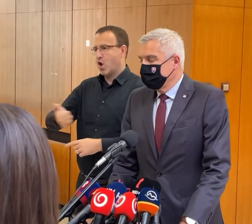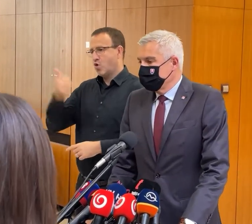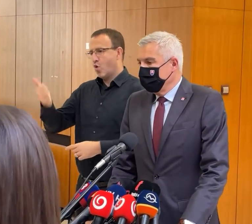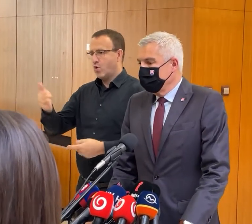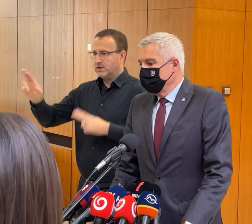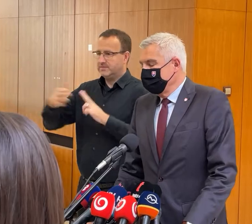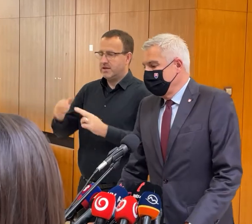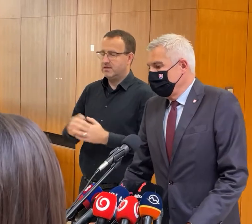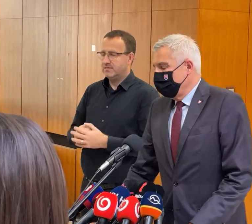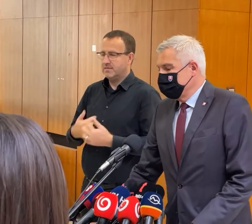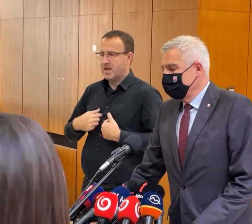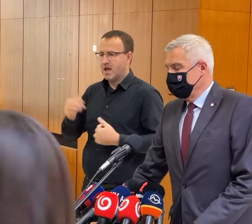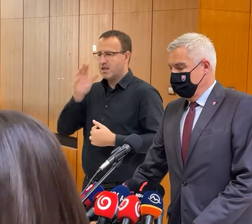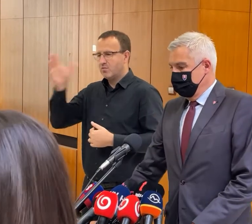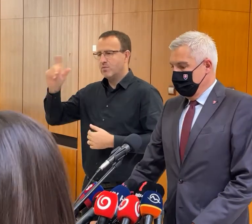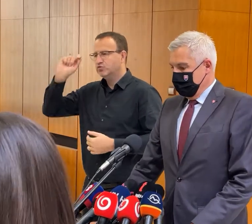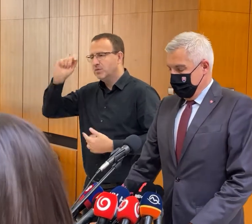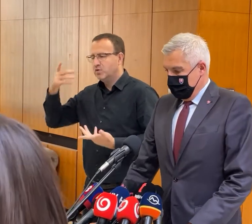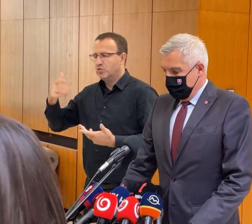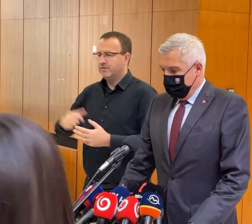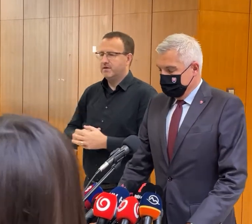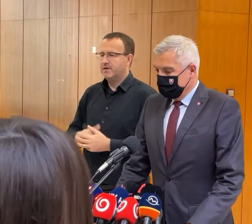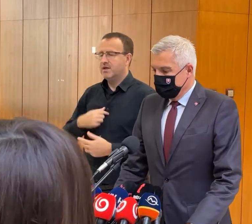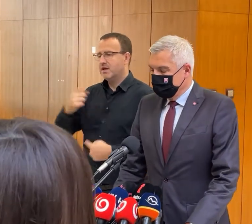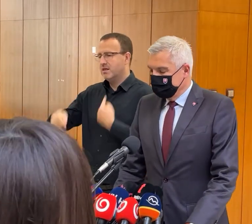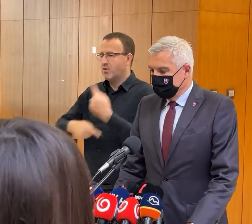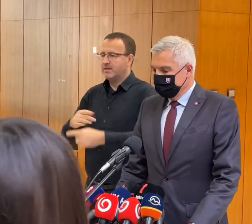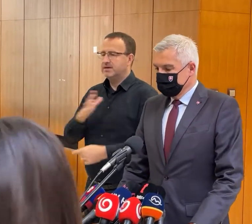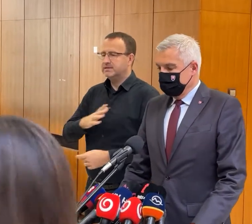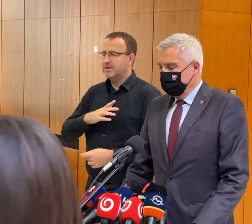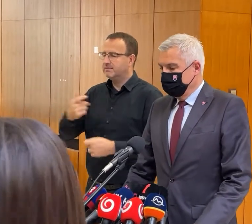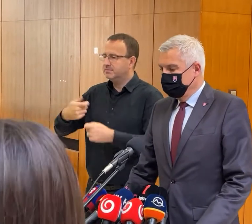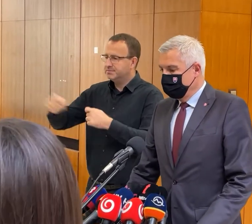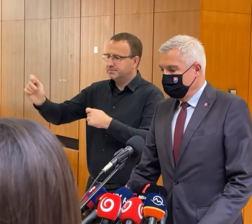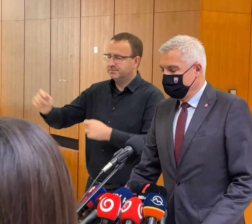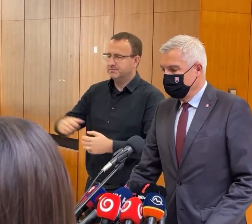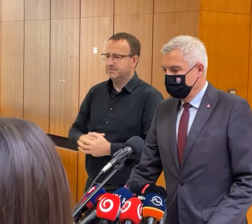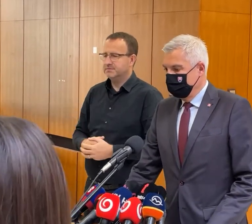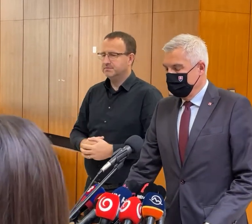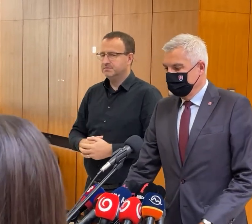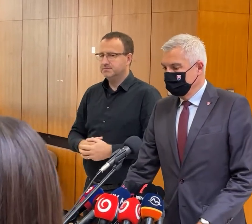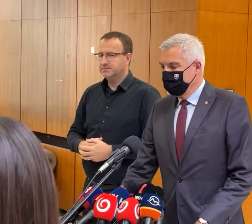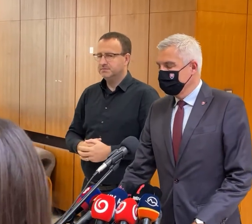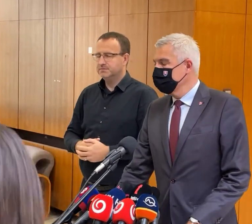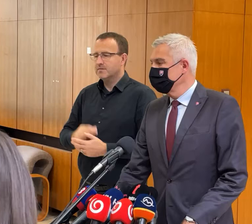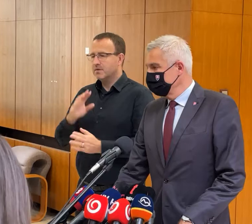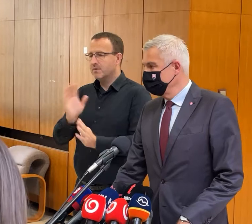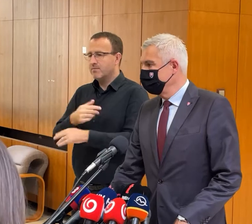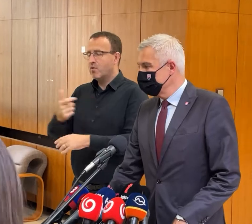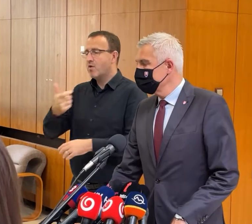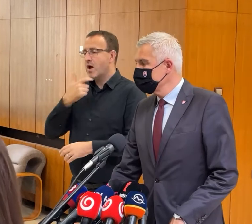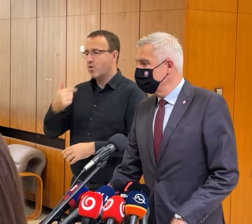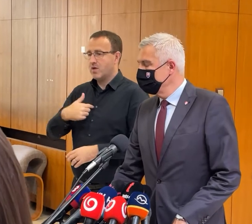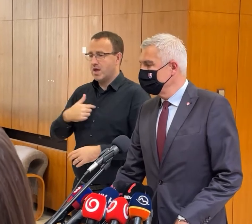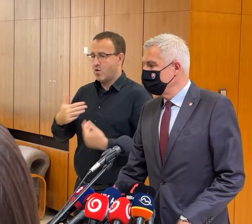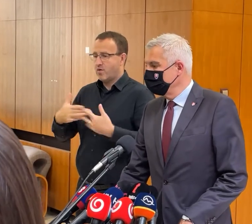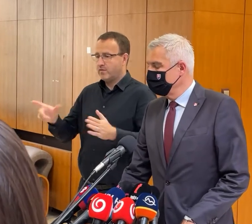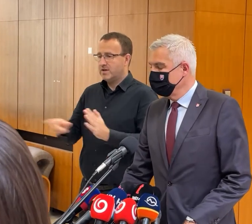nebudem špekulovať, ja naopak chcem len zareagovať na to, že po tom, ako som to otvoril